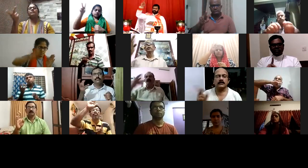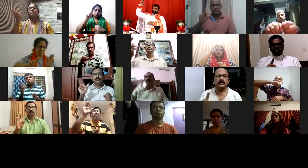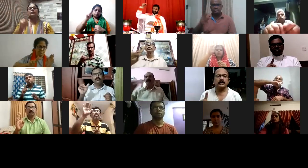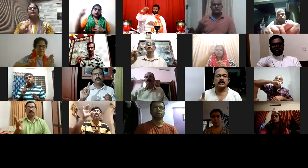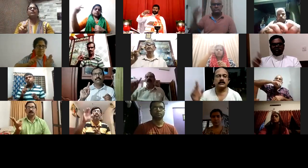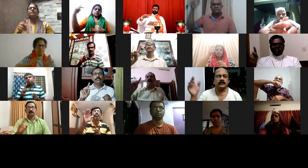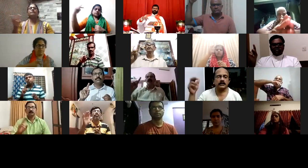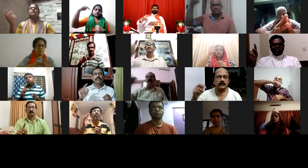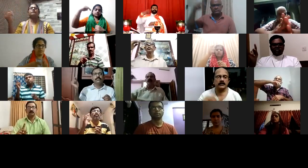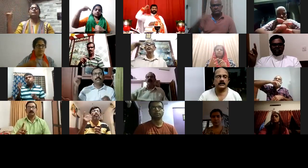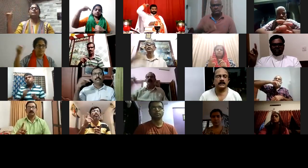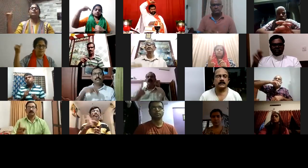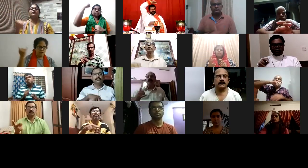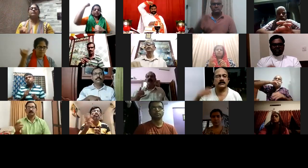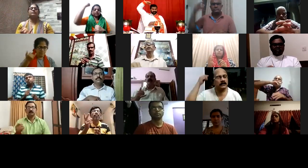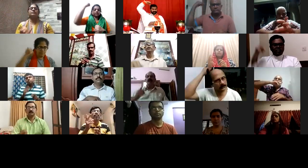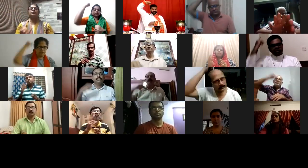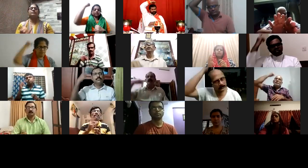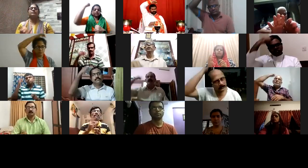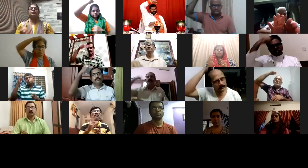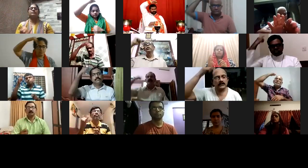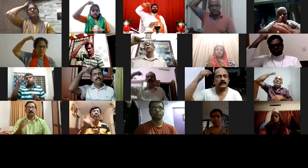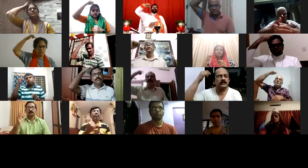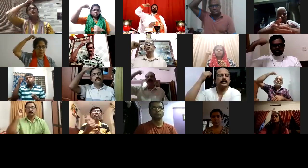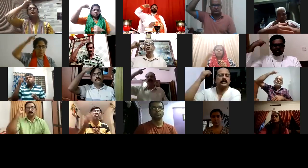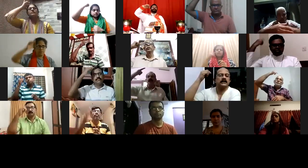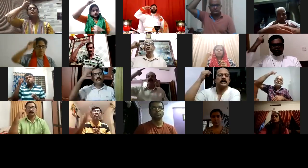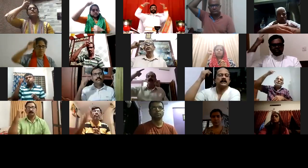വീണ്ടും വരുവോനും ധന്യൻ.